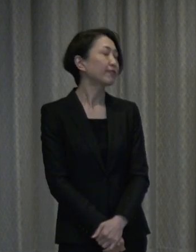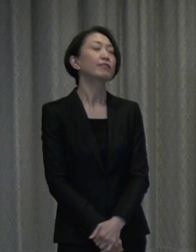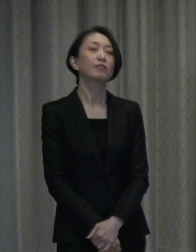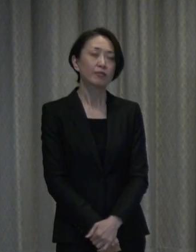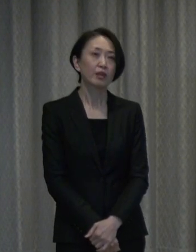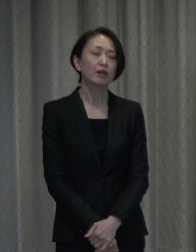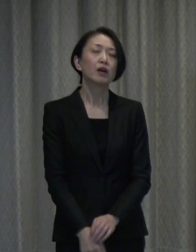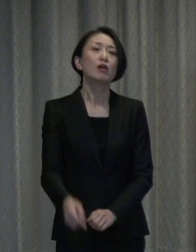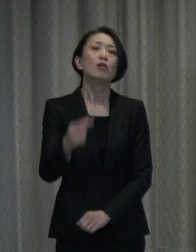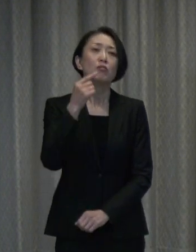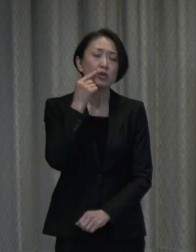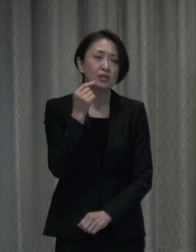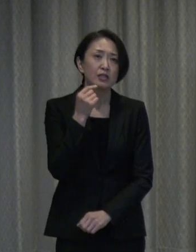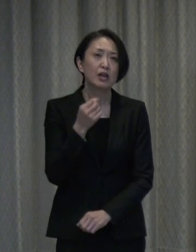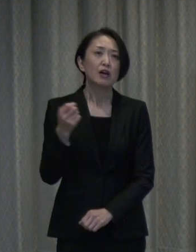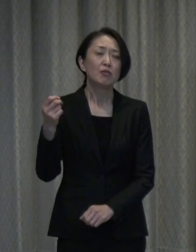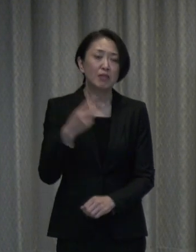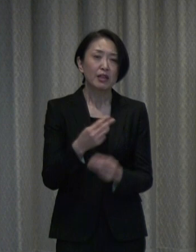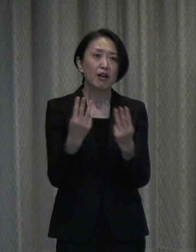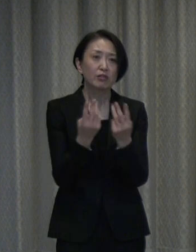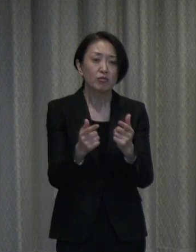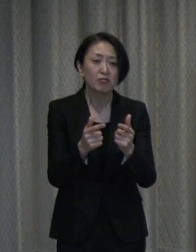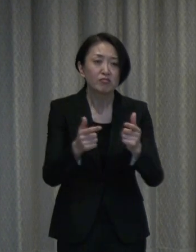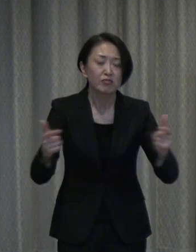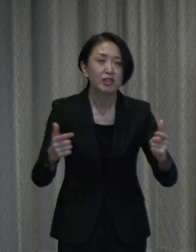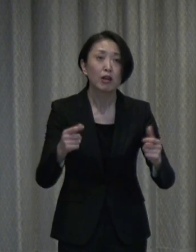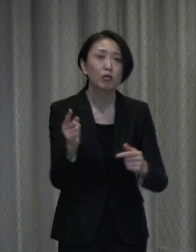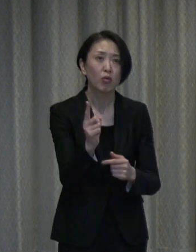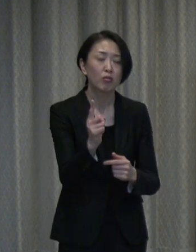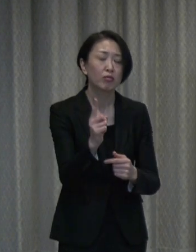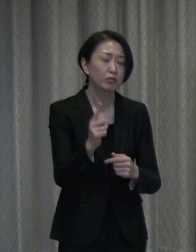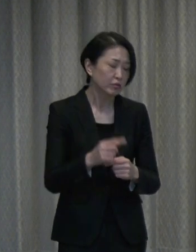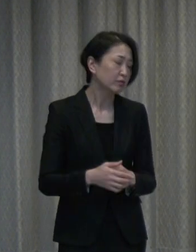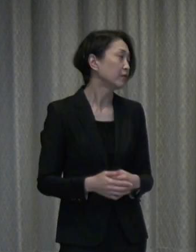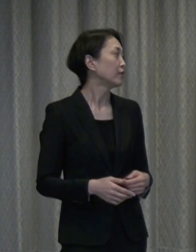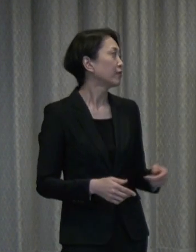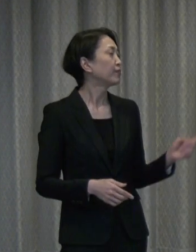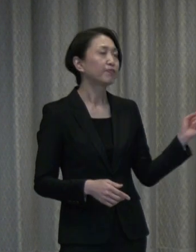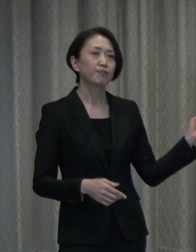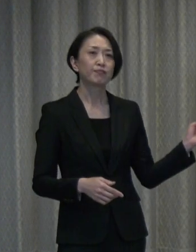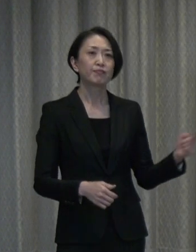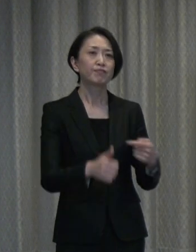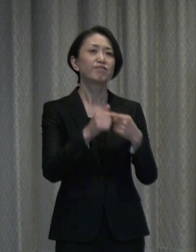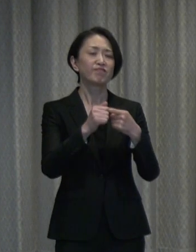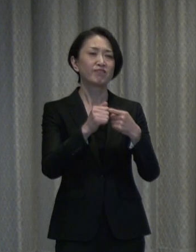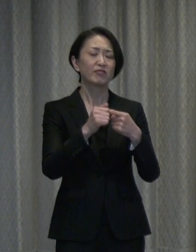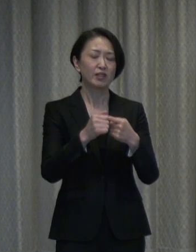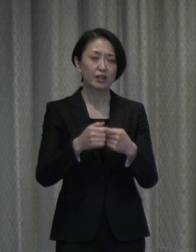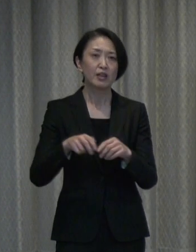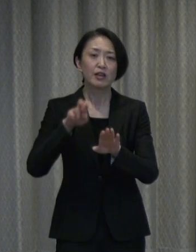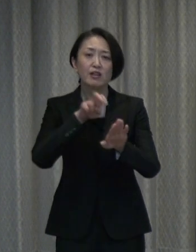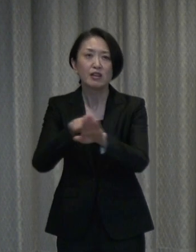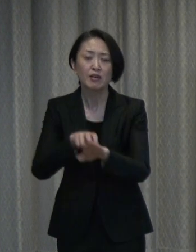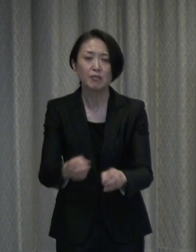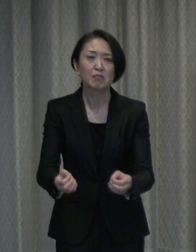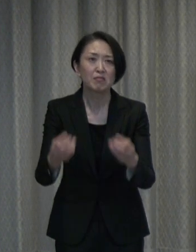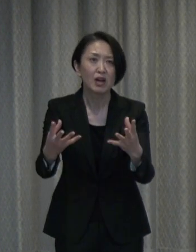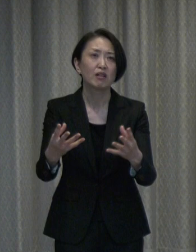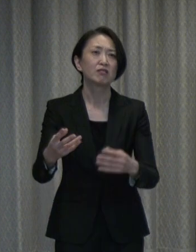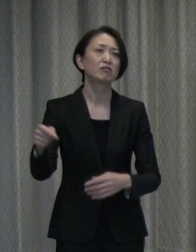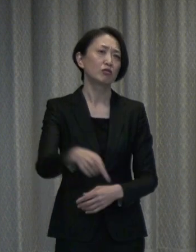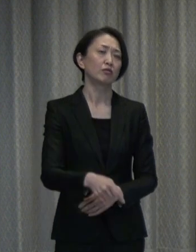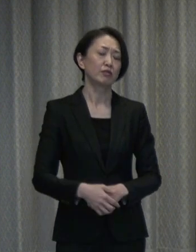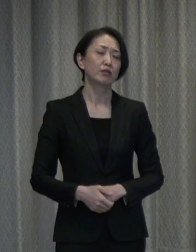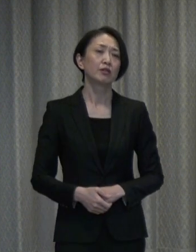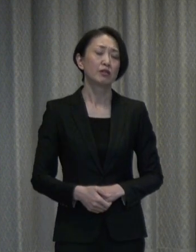感染が拡大すればどうなるのか。次お願いします。まず1つ目、医療崩壊が起こってしまいます。